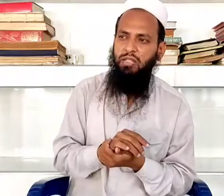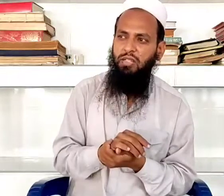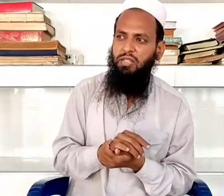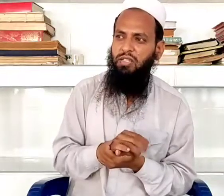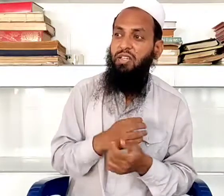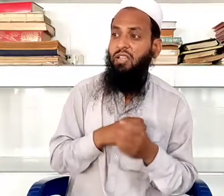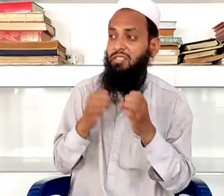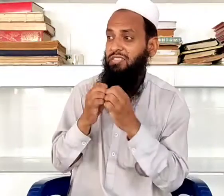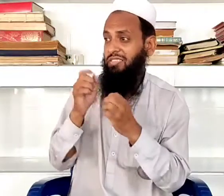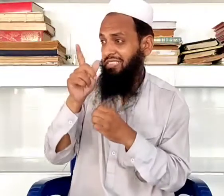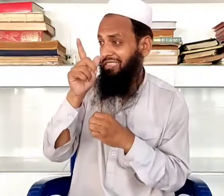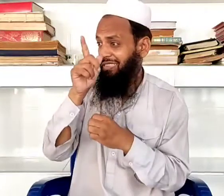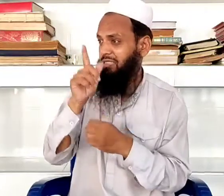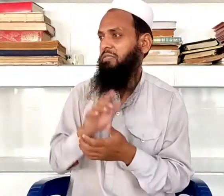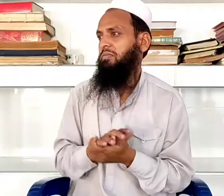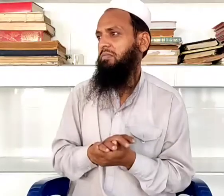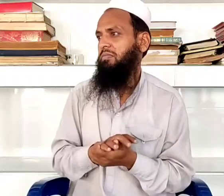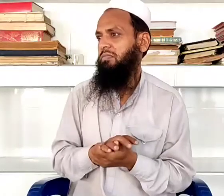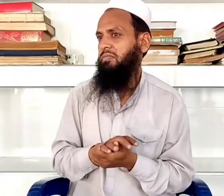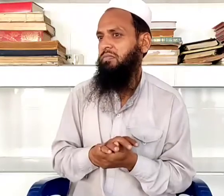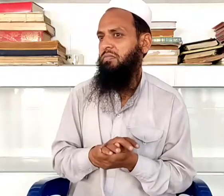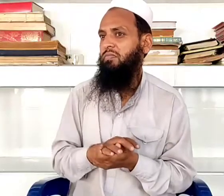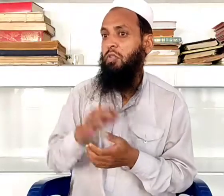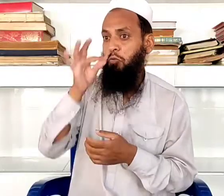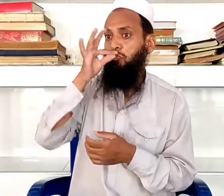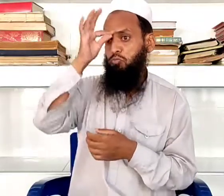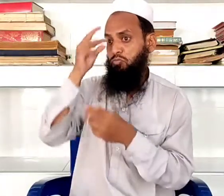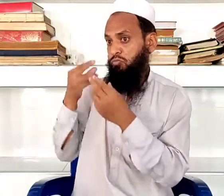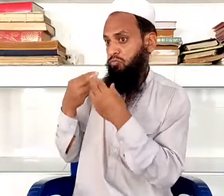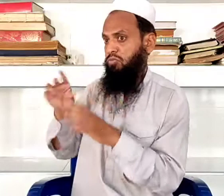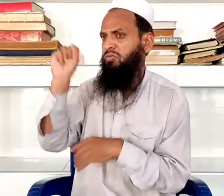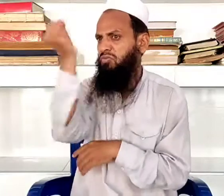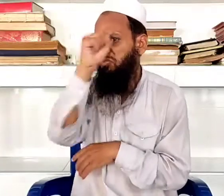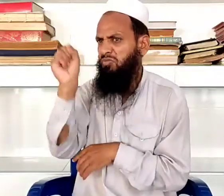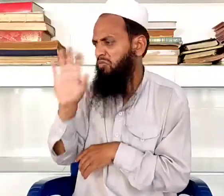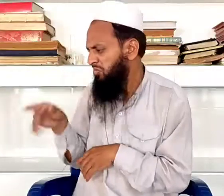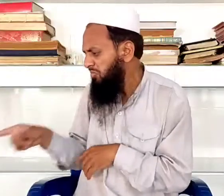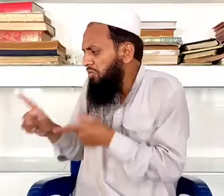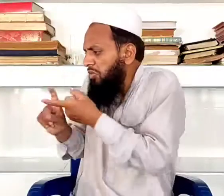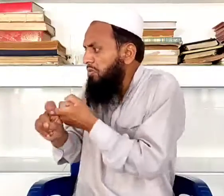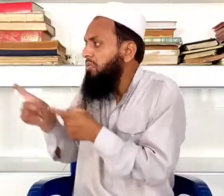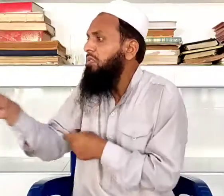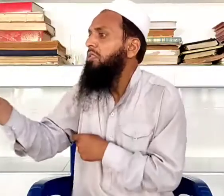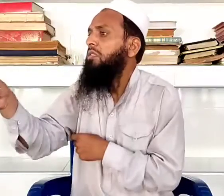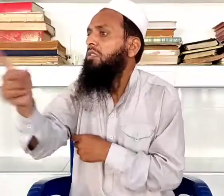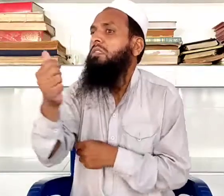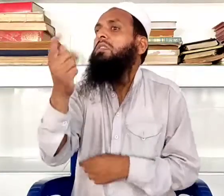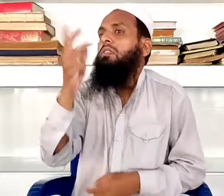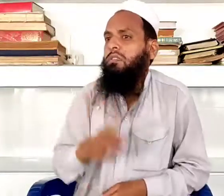جدا تو دوست ہے اودا میں دوستاں جدا میں دوستاں اودا تو دوست ہے مولا دا